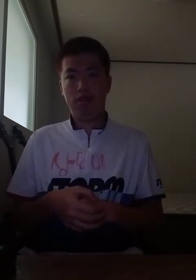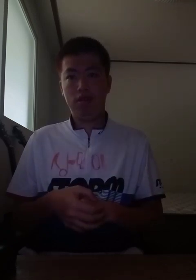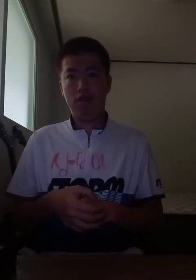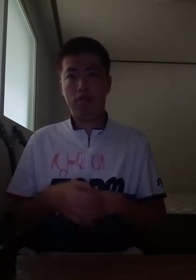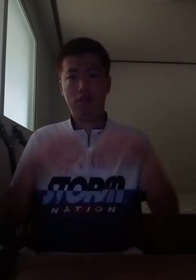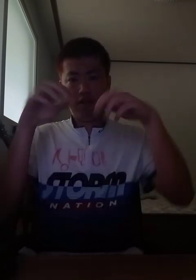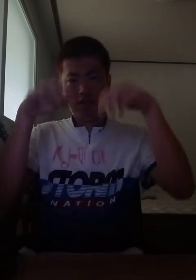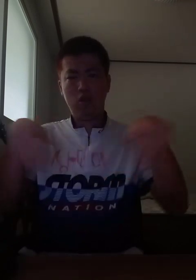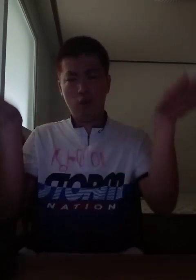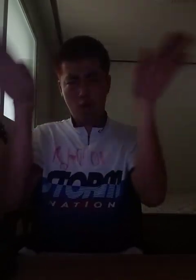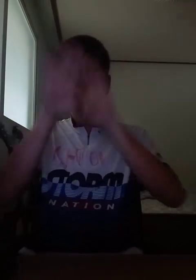비 내리는 어두운 밤,